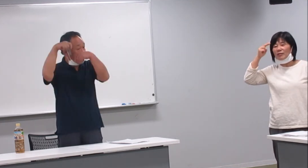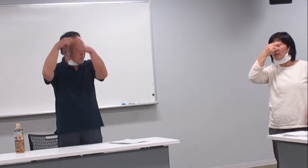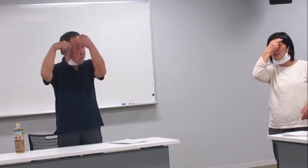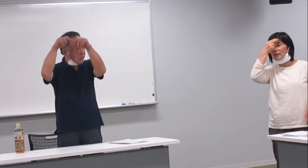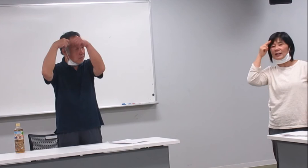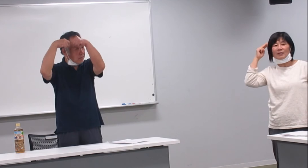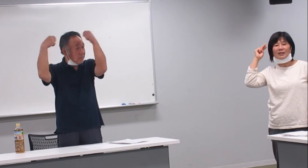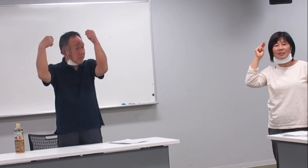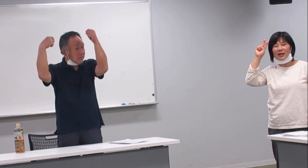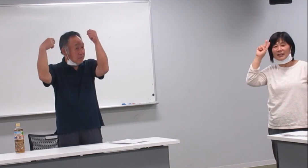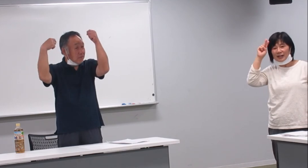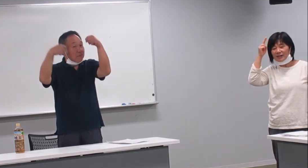ああ、 はい、